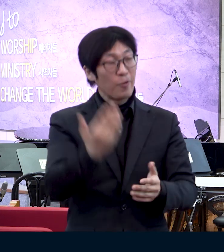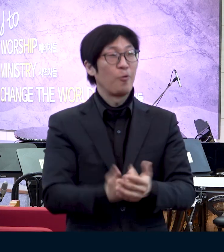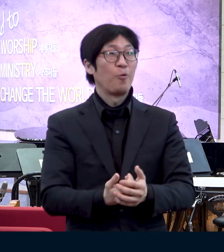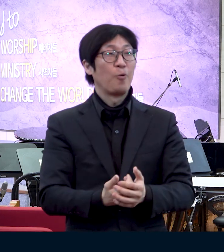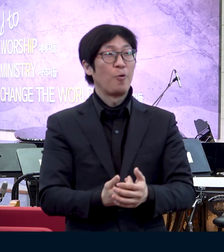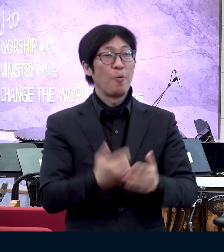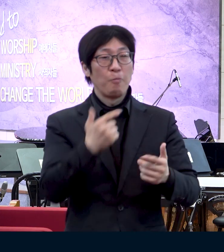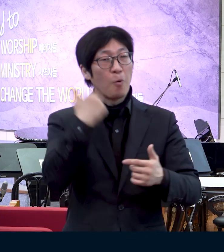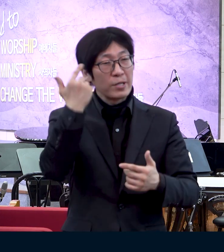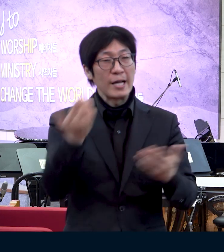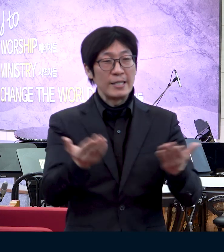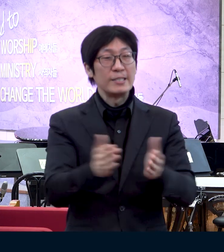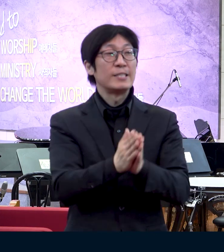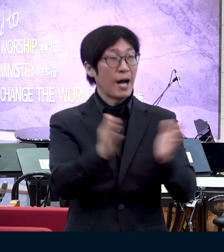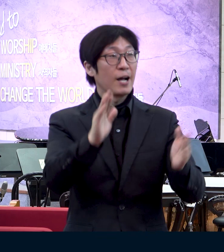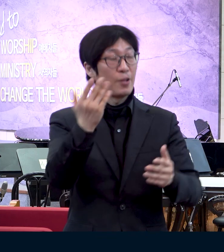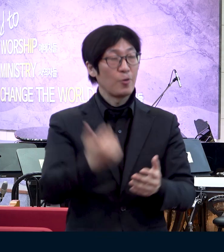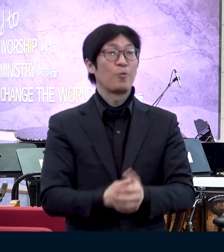하고.